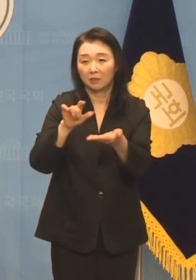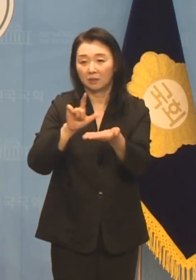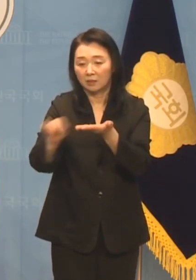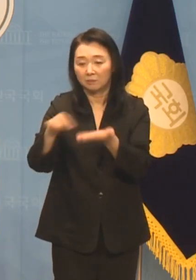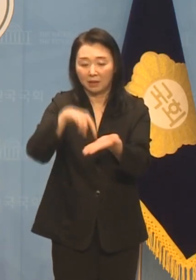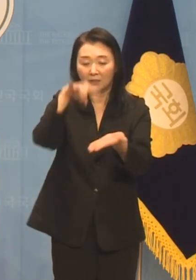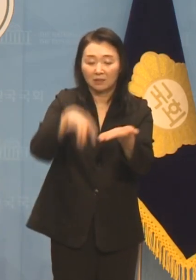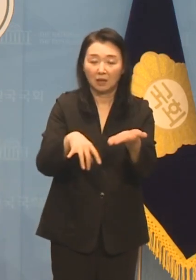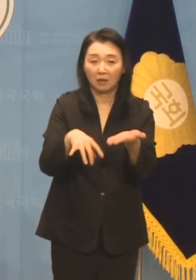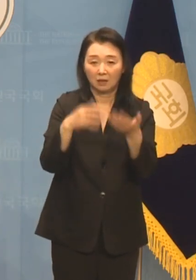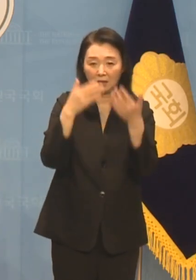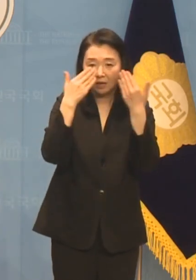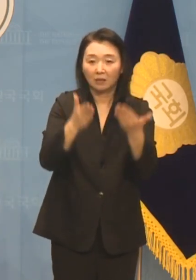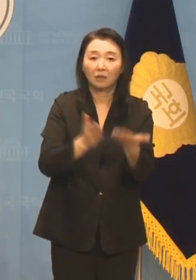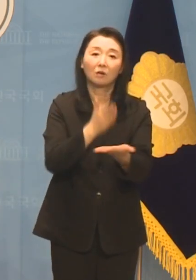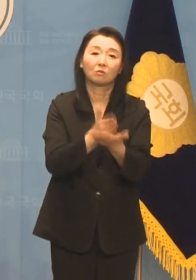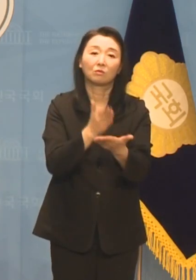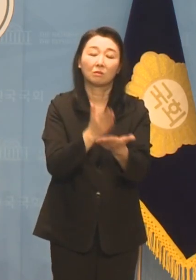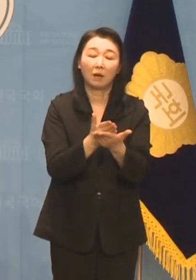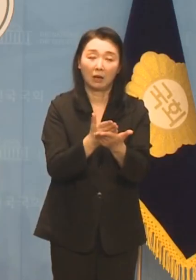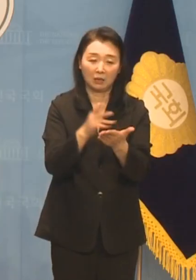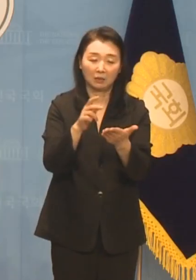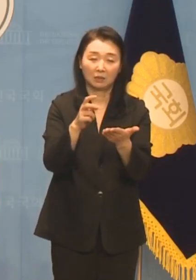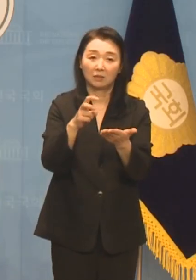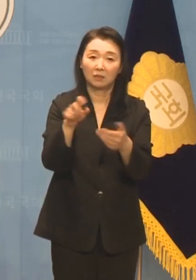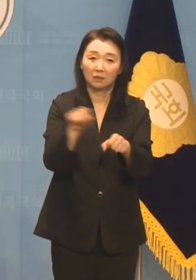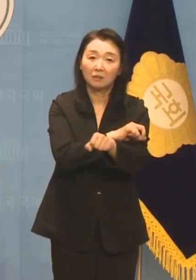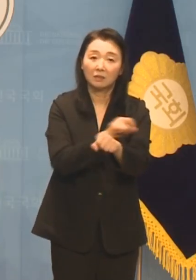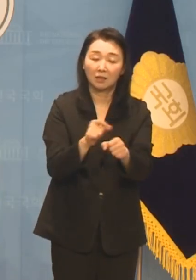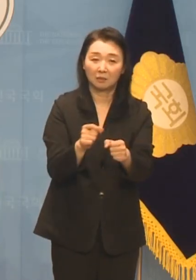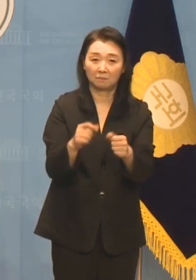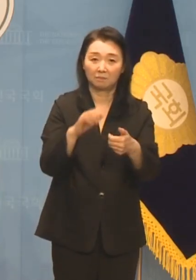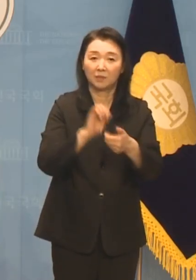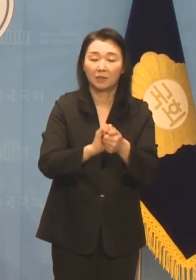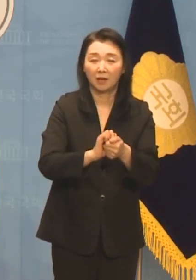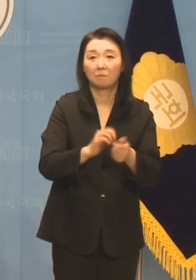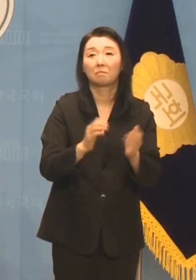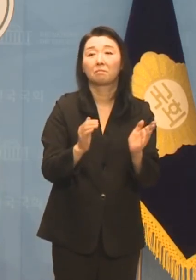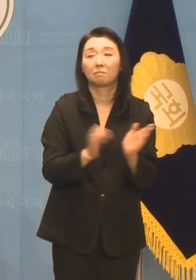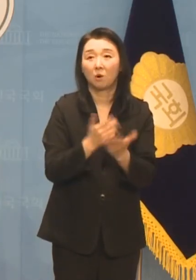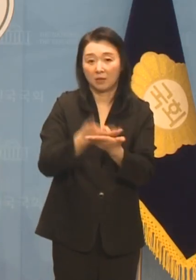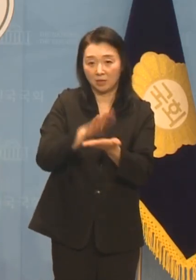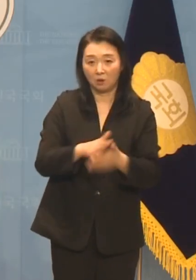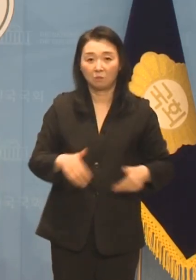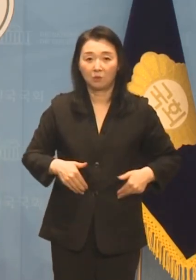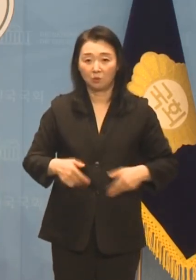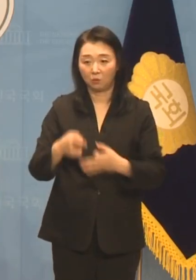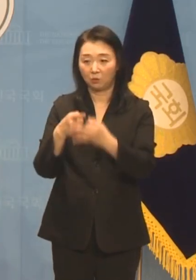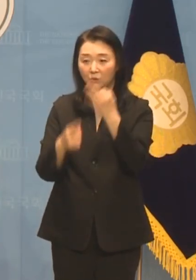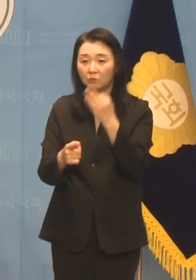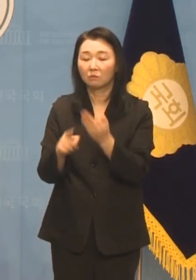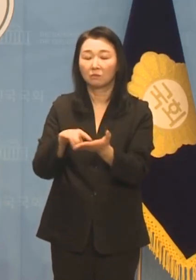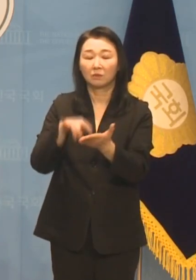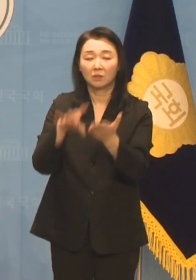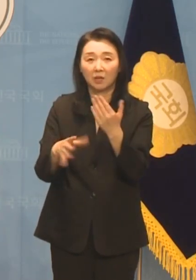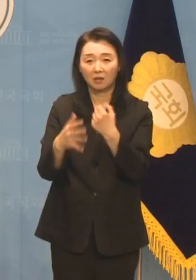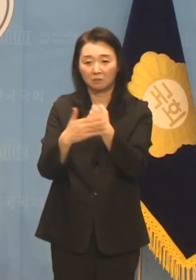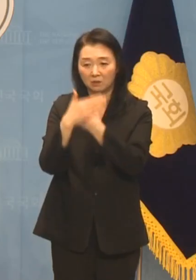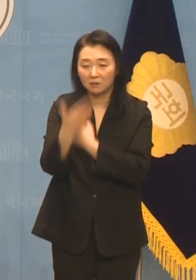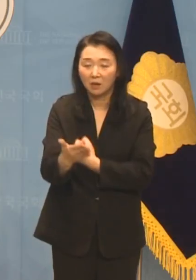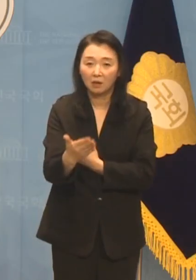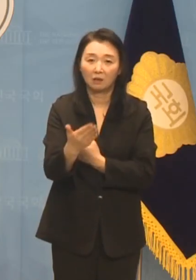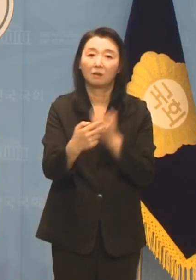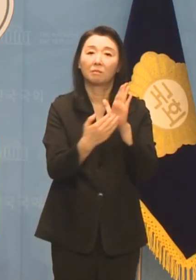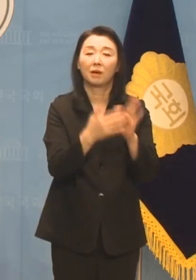하는 지방세 특례 제한법 개정안, 즉 윤석열 세금 특혜